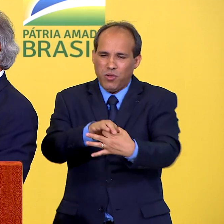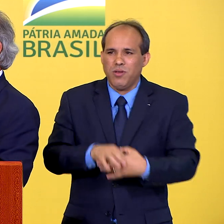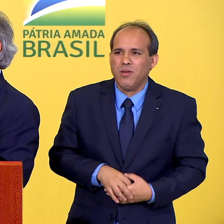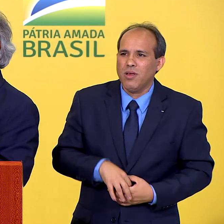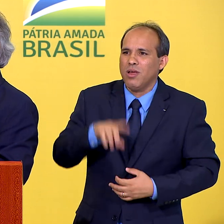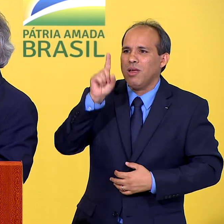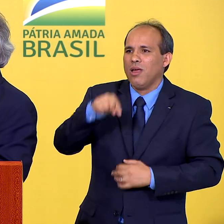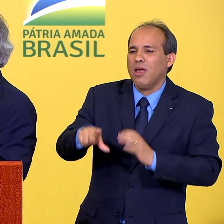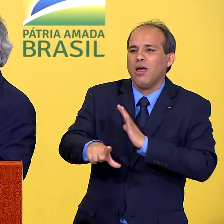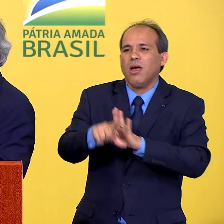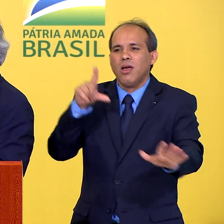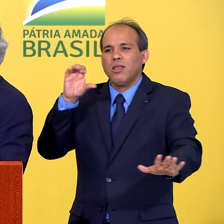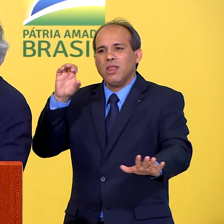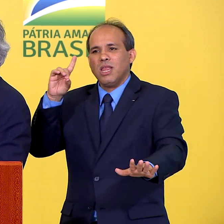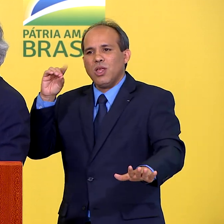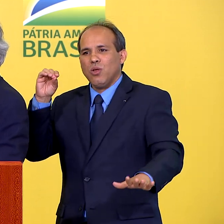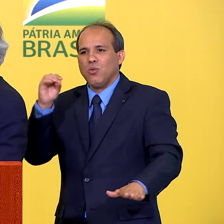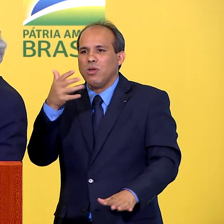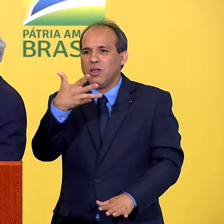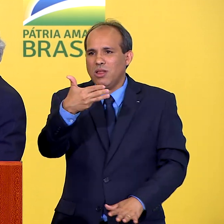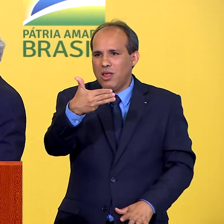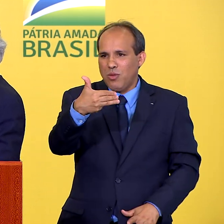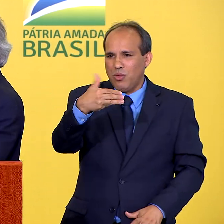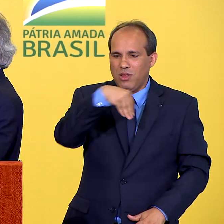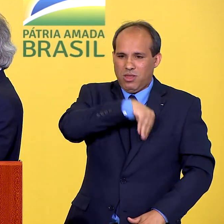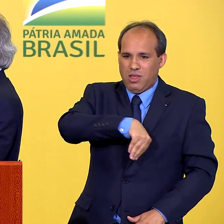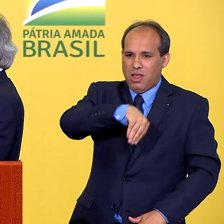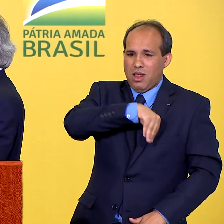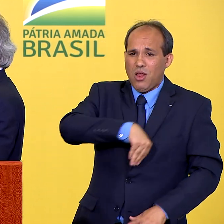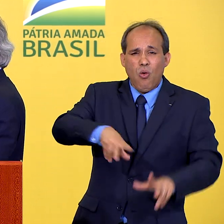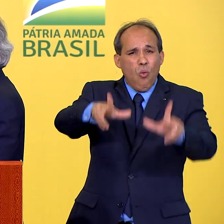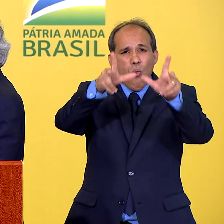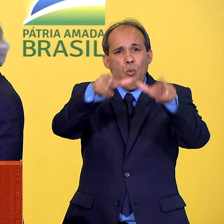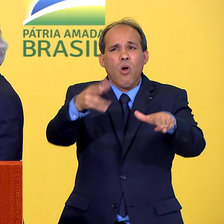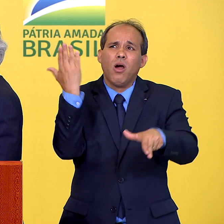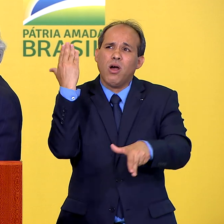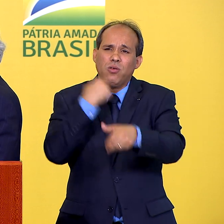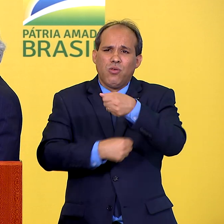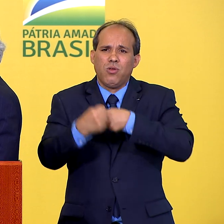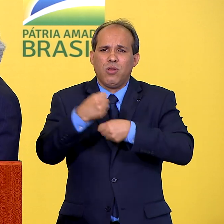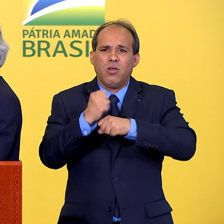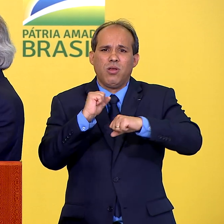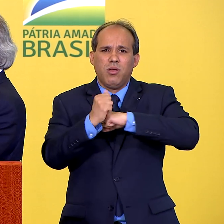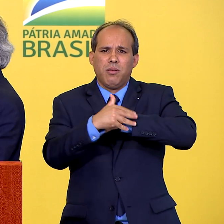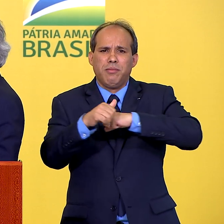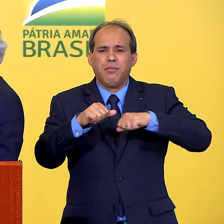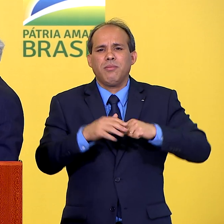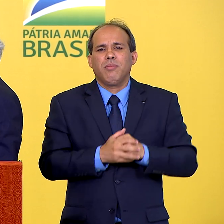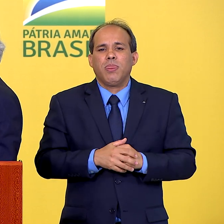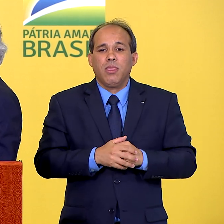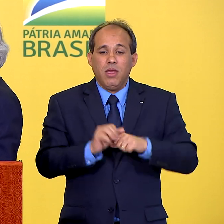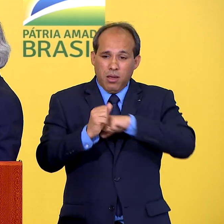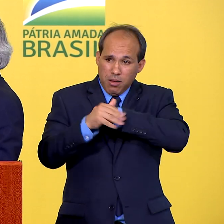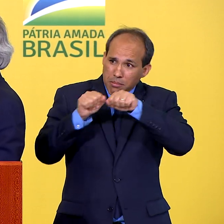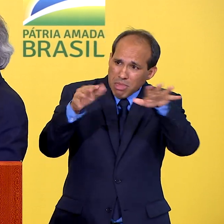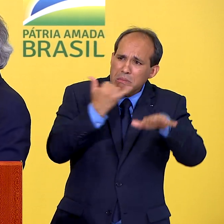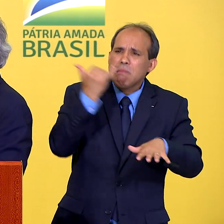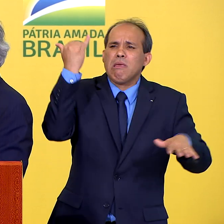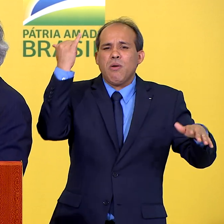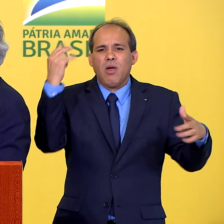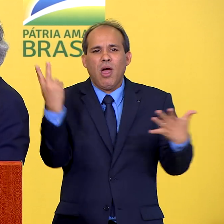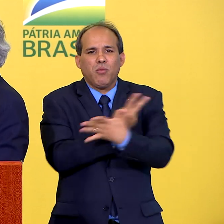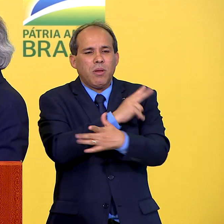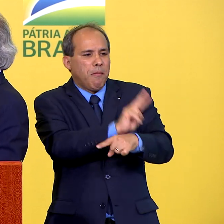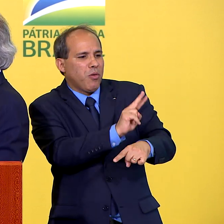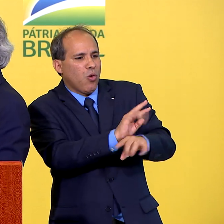justamente a antecipação do 13º, como fizemos lá atrás, na pandemia. A pandemia chegou, vamos proteger os